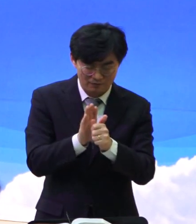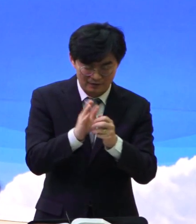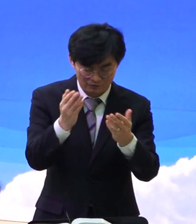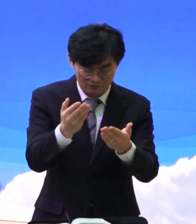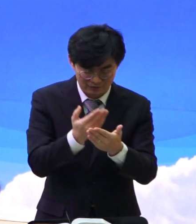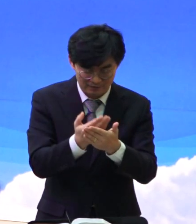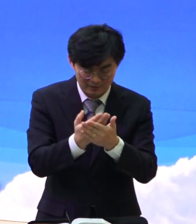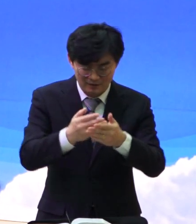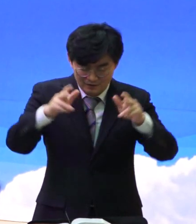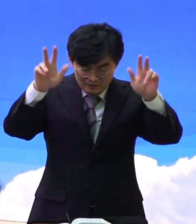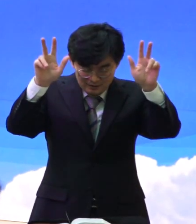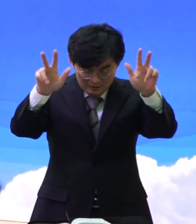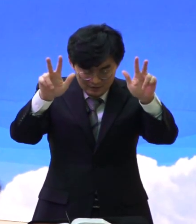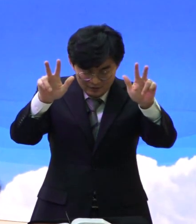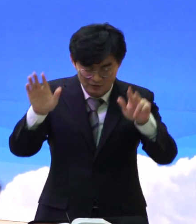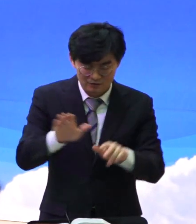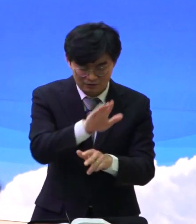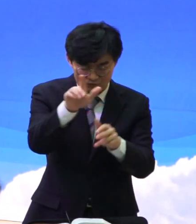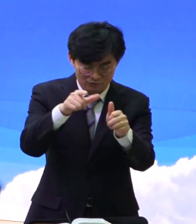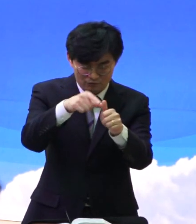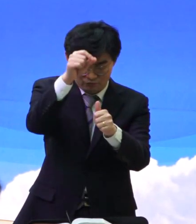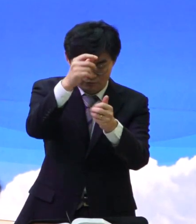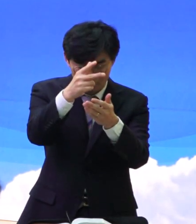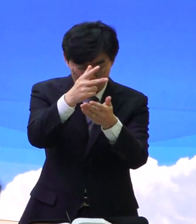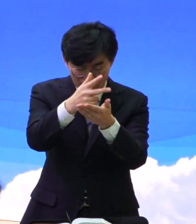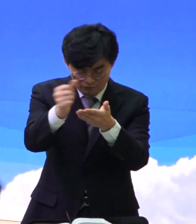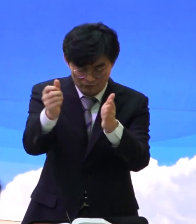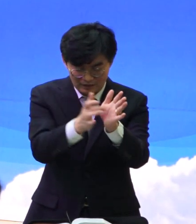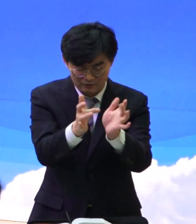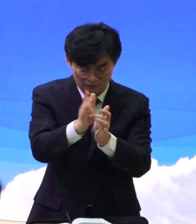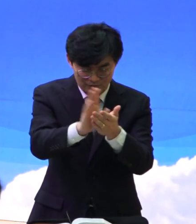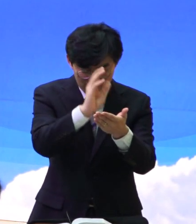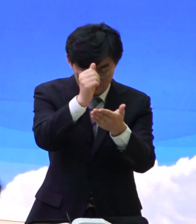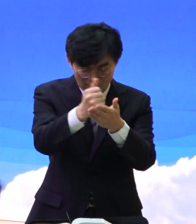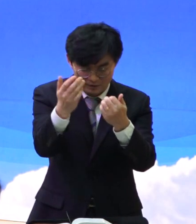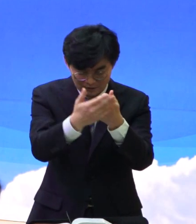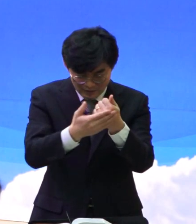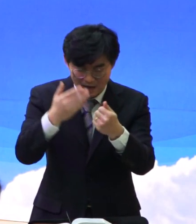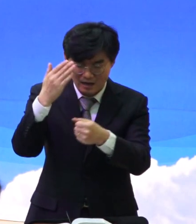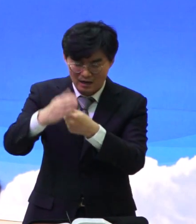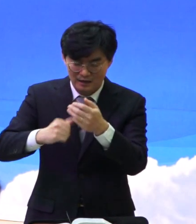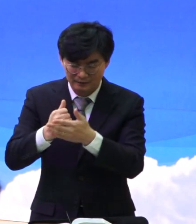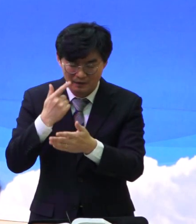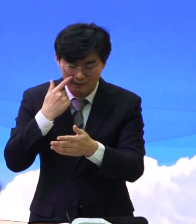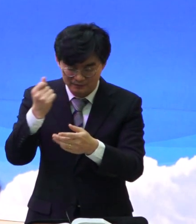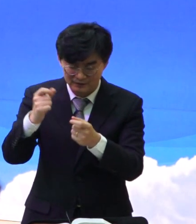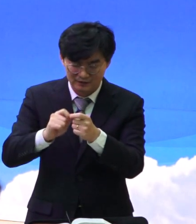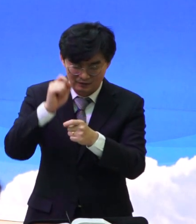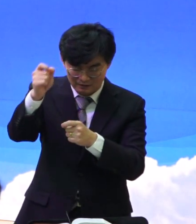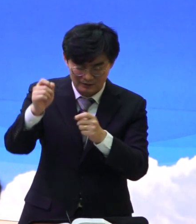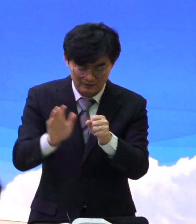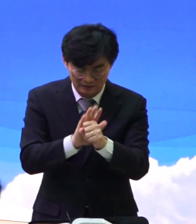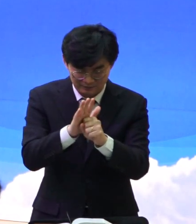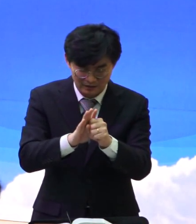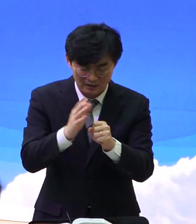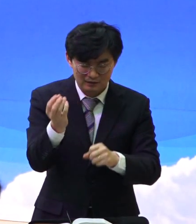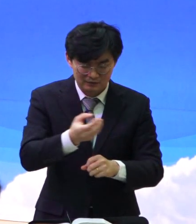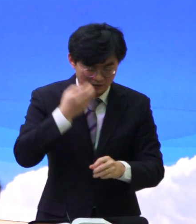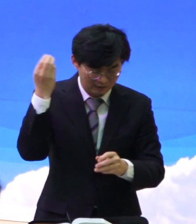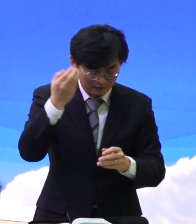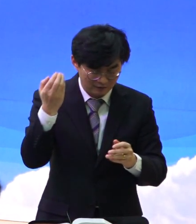이제는 우리 구주 예수 그리스도의 은혜와 하나님 아버지의 영원하신 사랑하심과